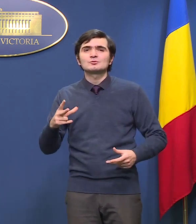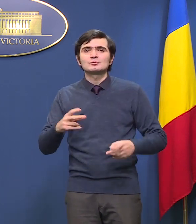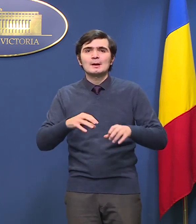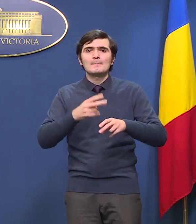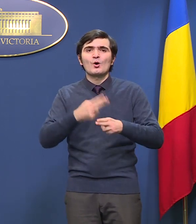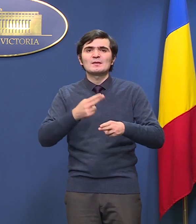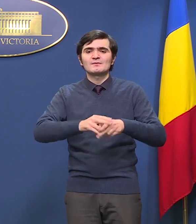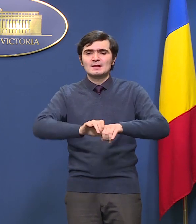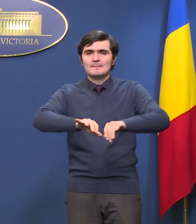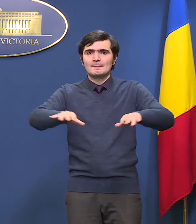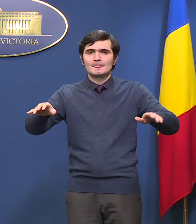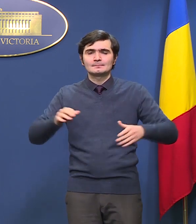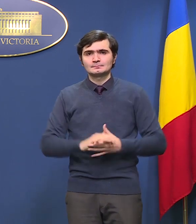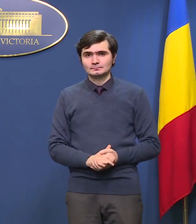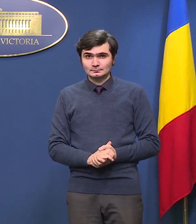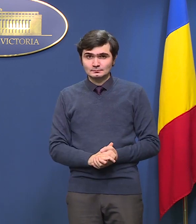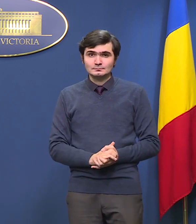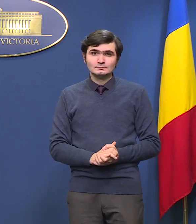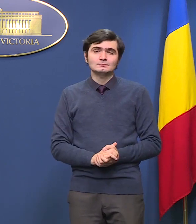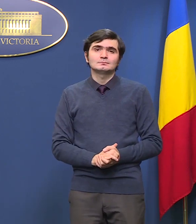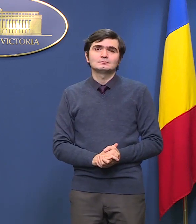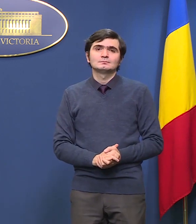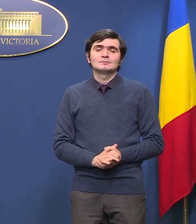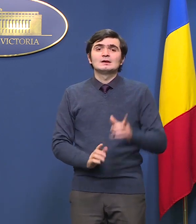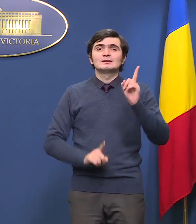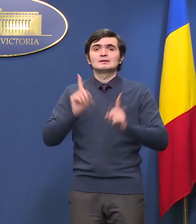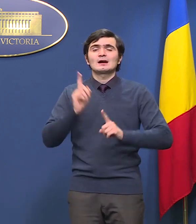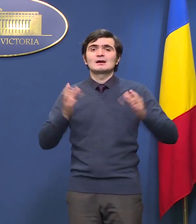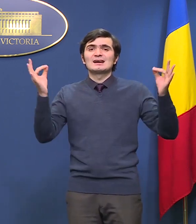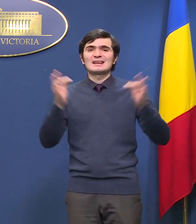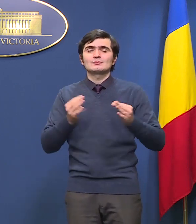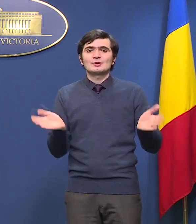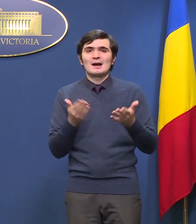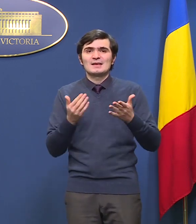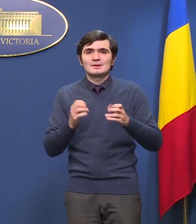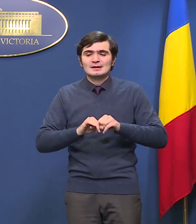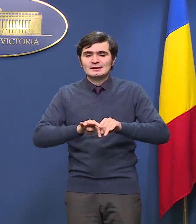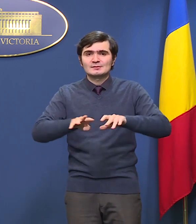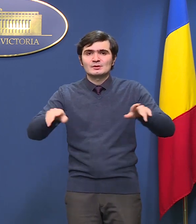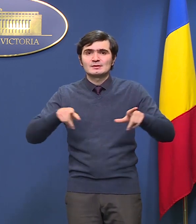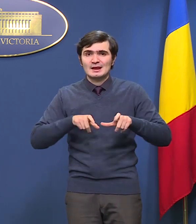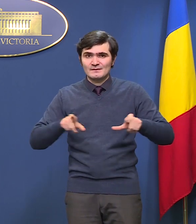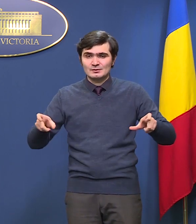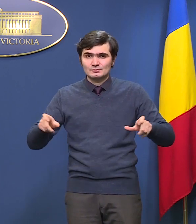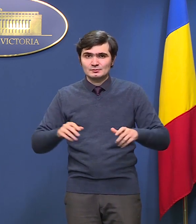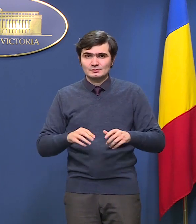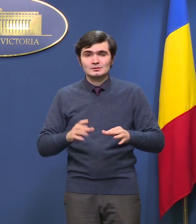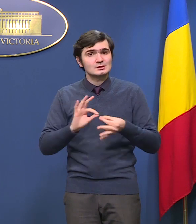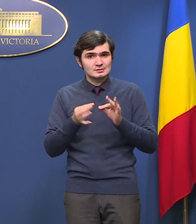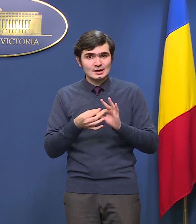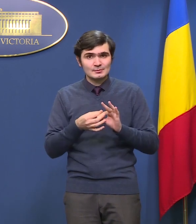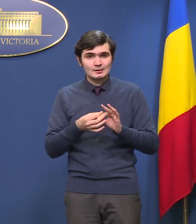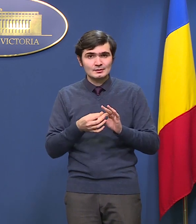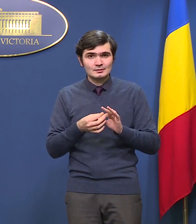contaminare. Cu cât se reduce mai rapid răspândirea virusului, cu atât